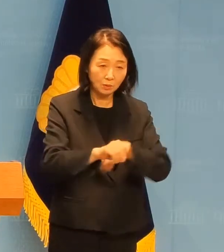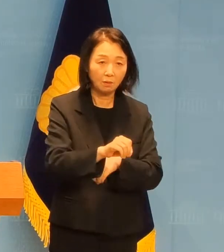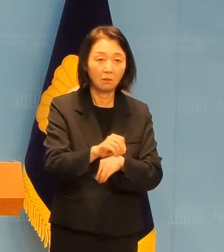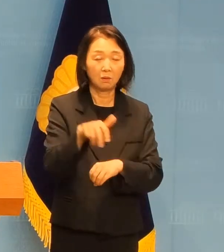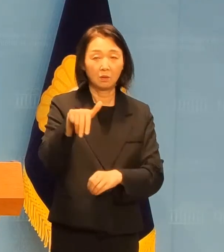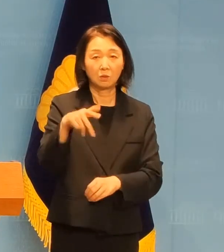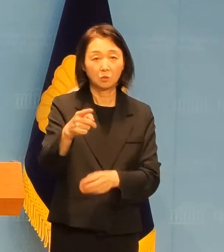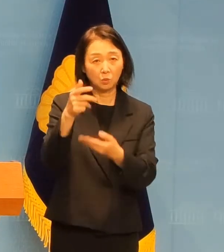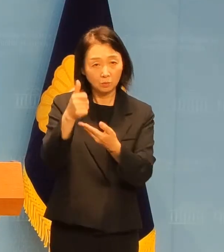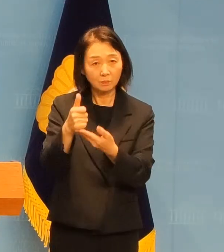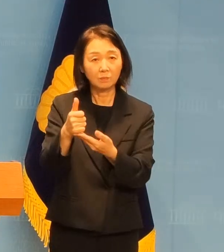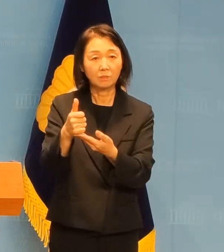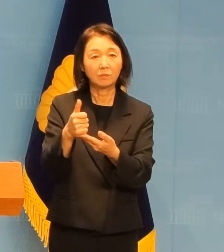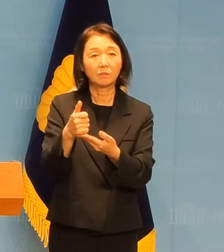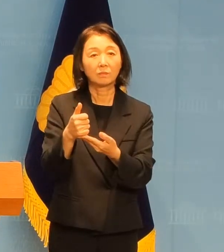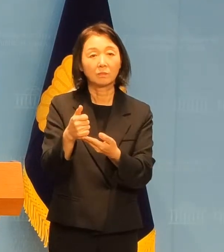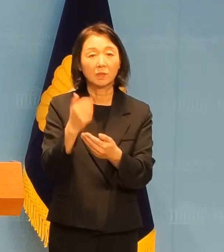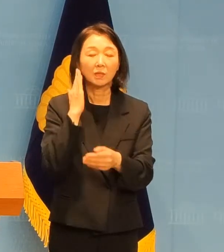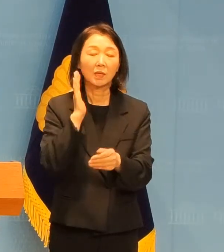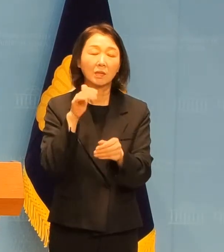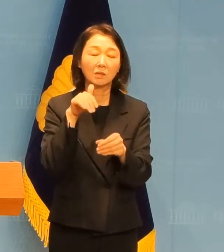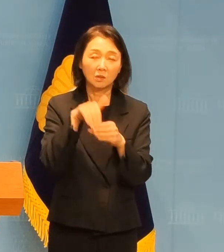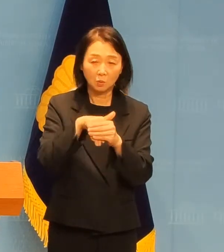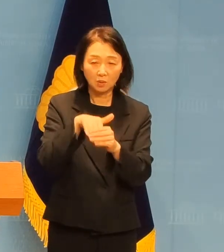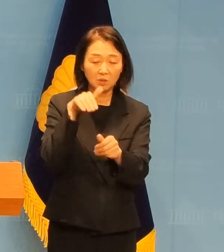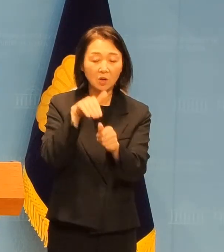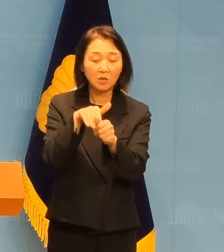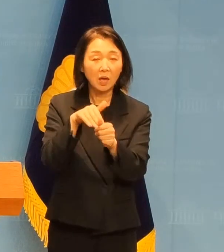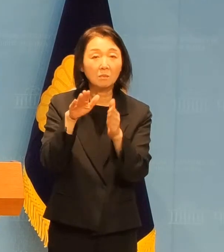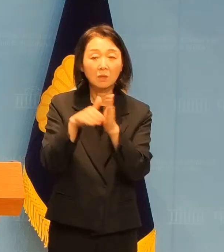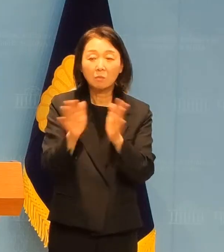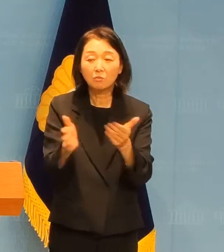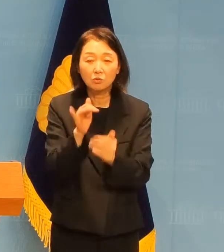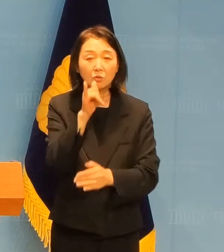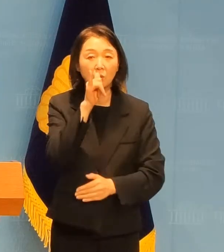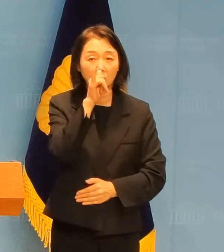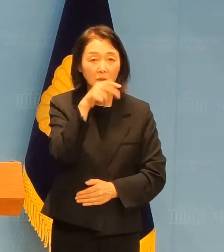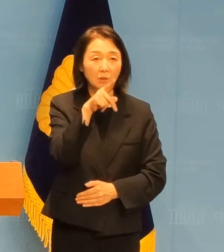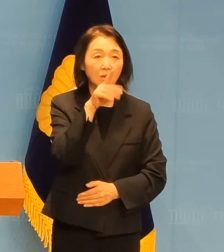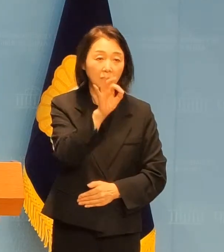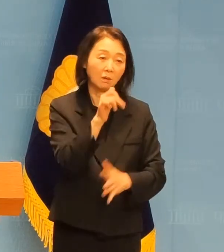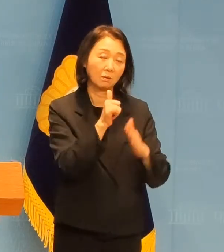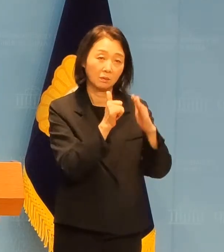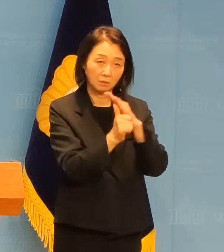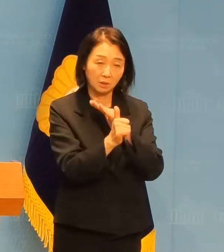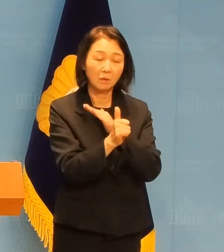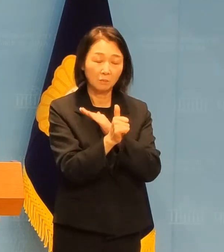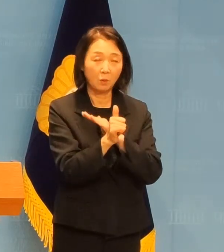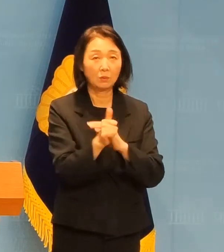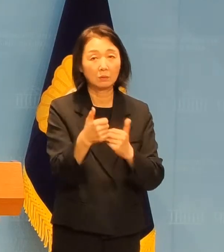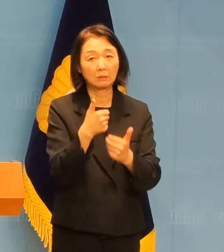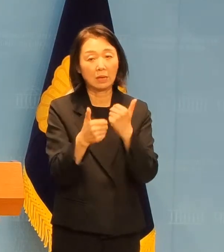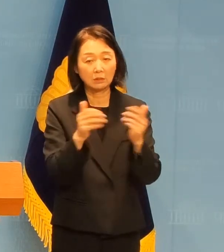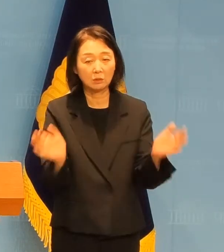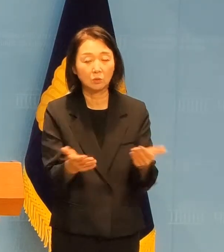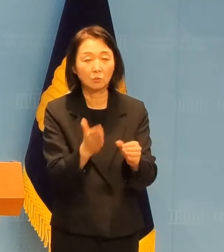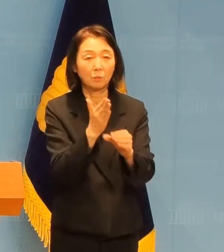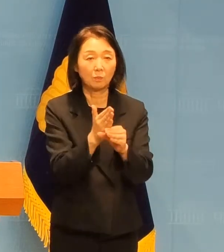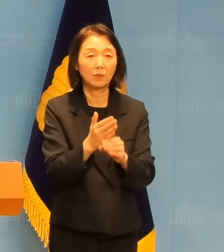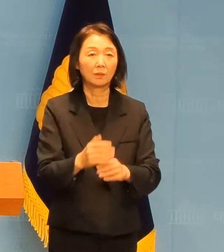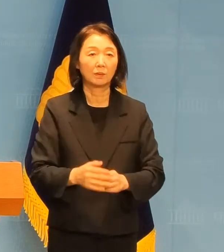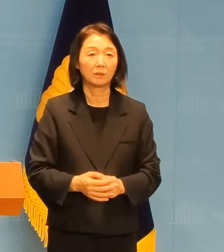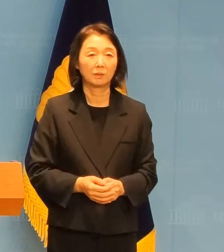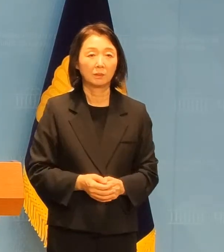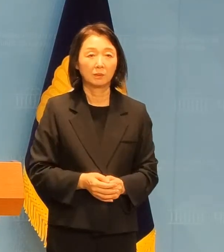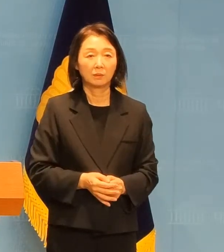조 대법원장의 대선 개입설을 부추기며 정청래 대표는 갈등을 증폭시키고